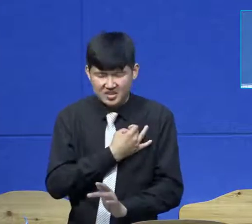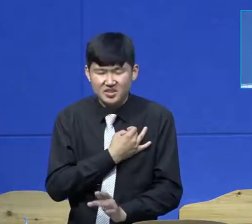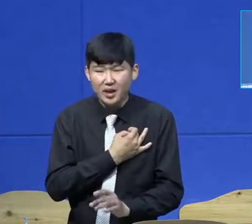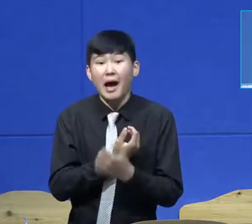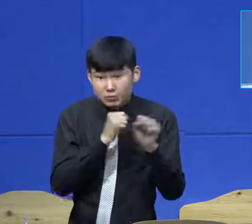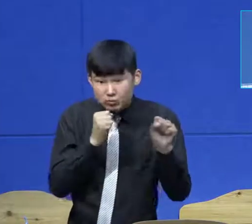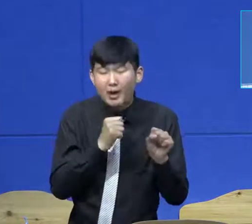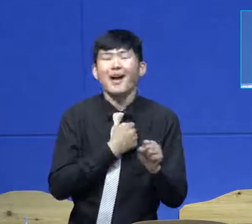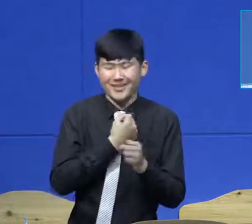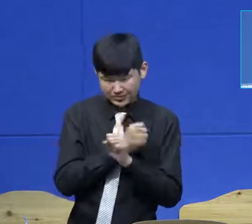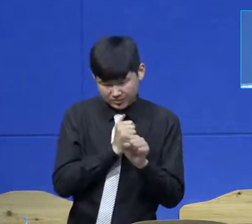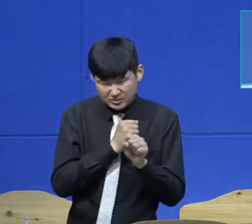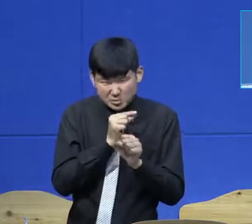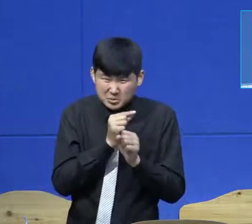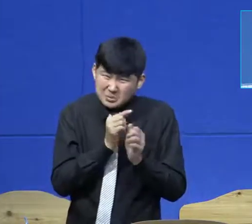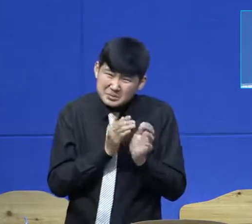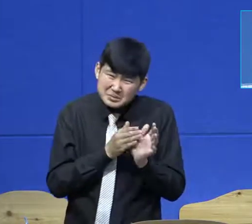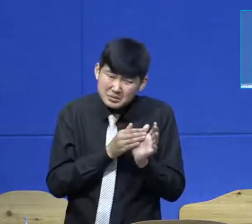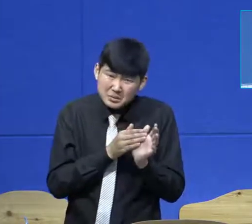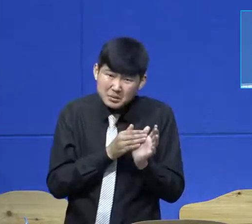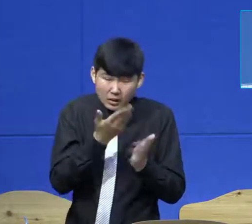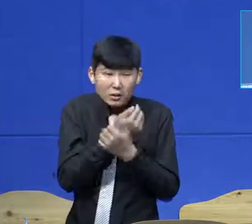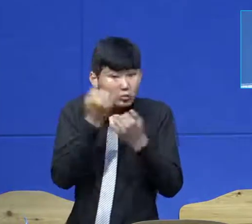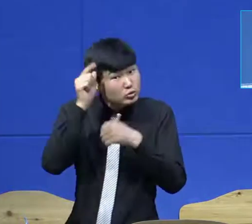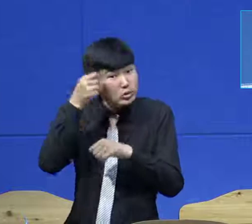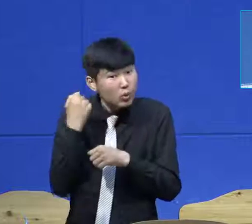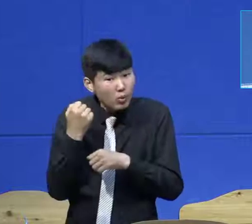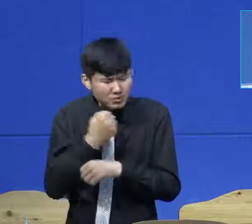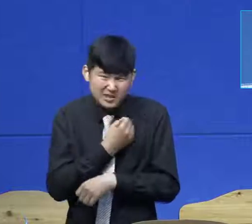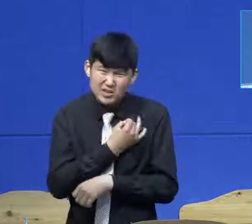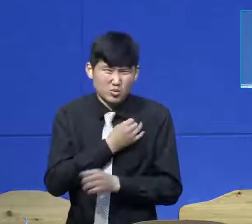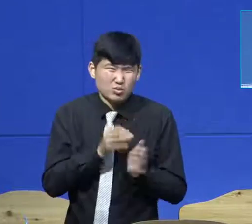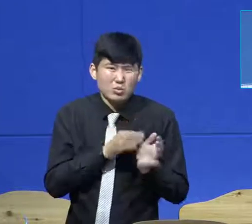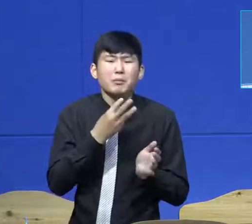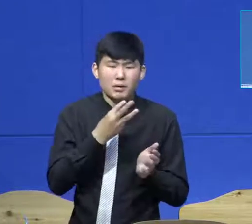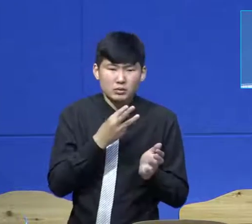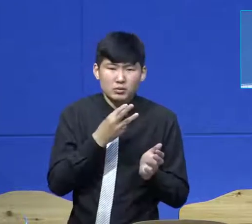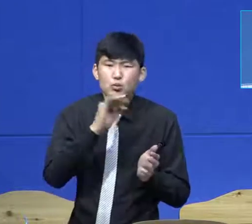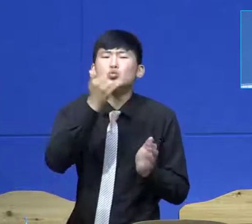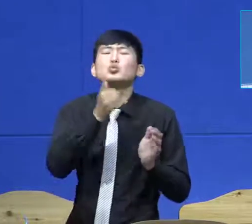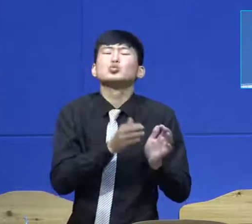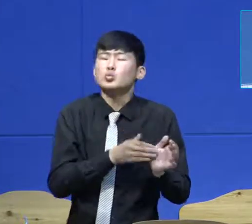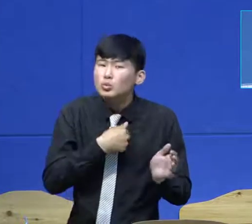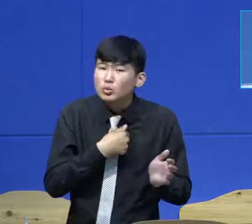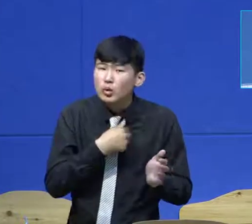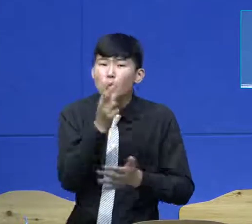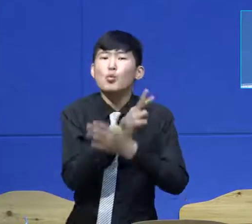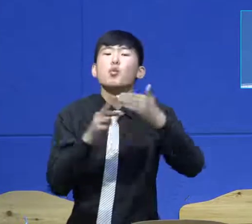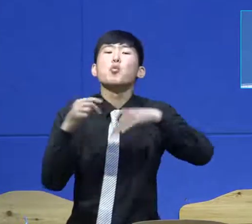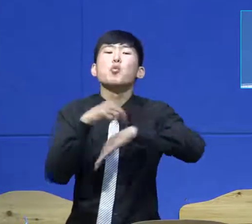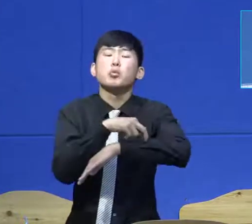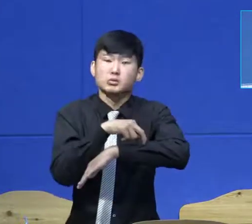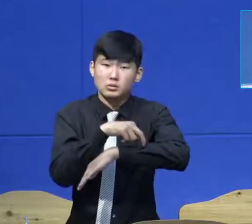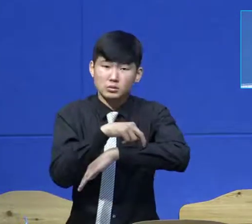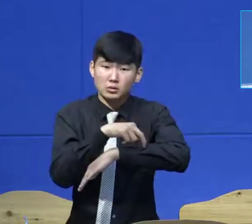Аврагдсан гэхээр аа би дутмаг яана одоо. Та тэвэжинд очиж чадахгүй гэхээр яана миний итгэл дутах байхаа гэдэг. Юу дутаад байгаа вэ? Үс.